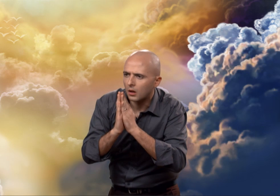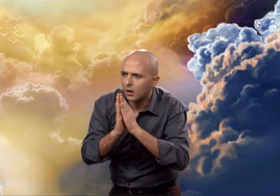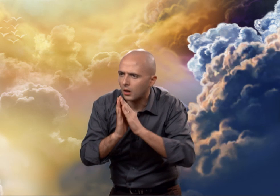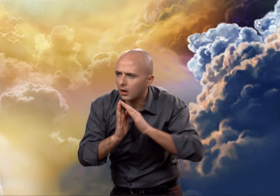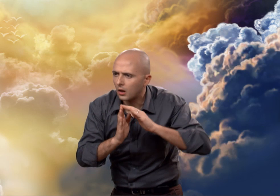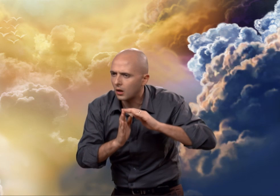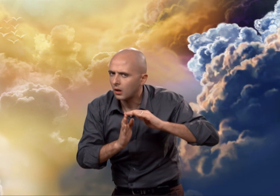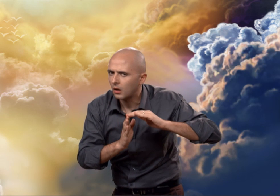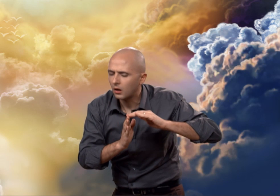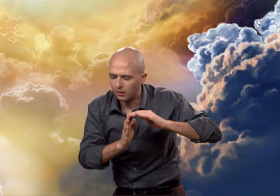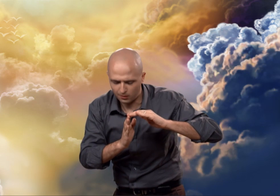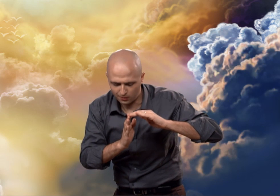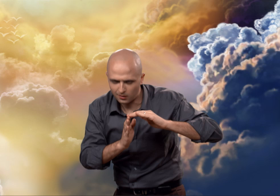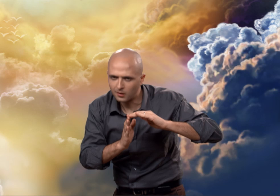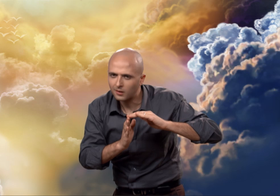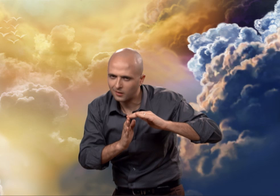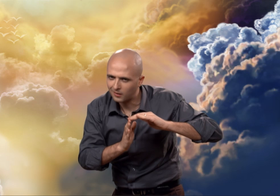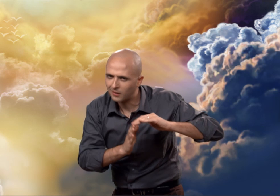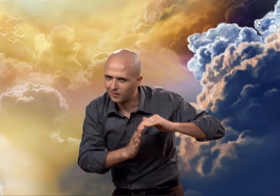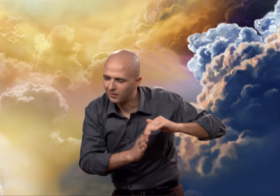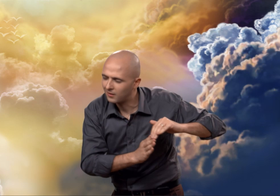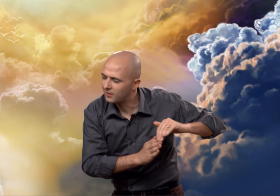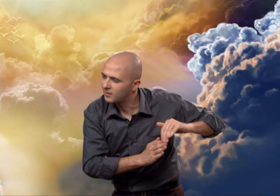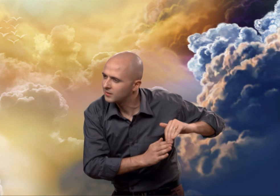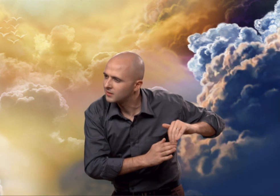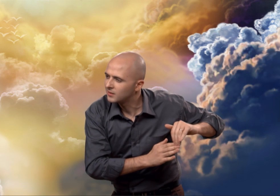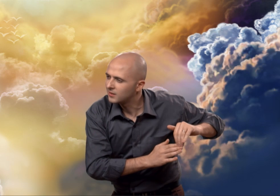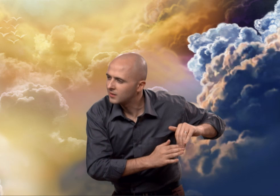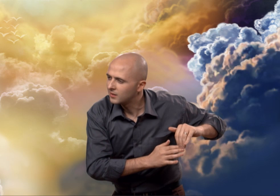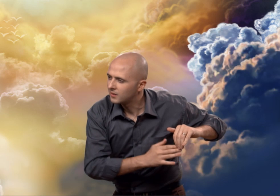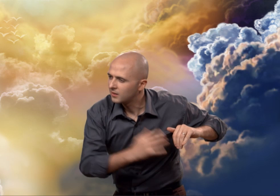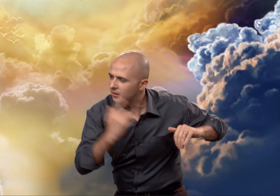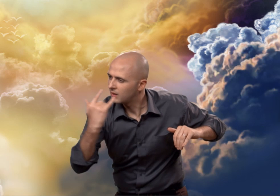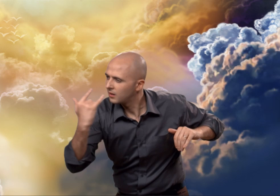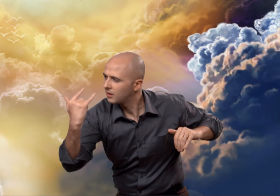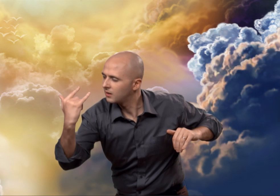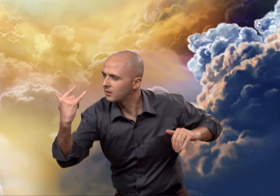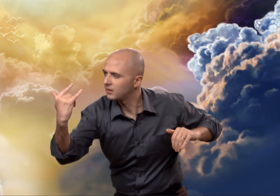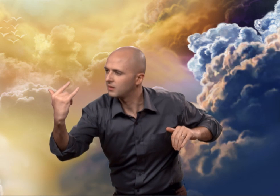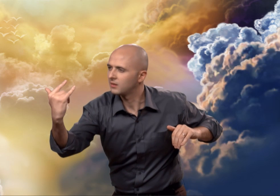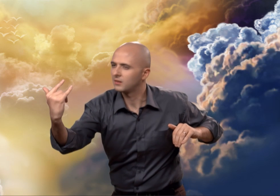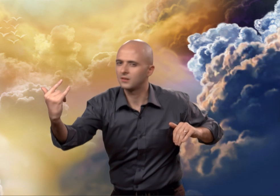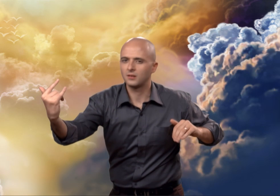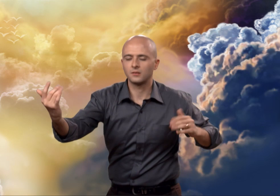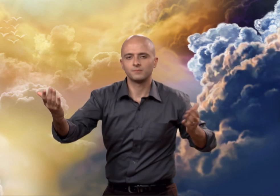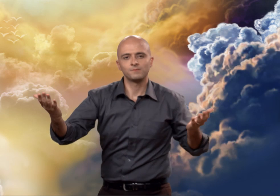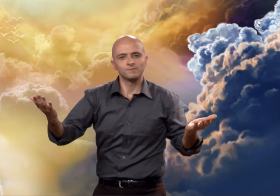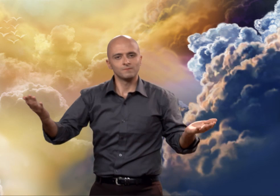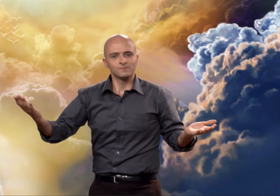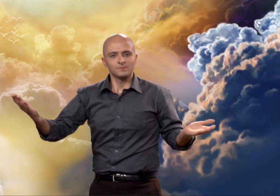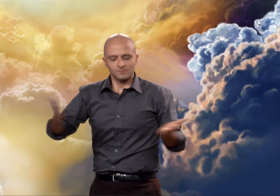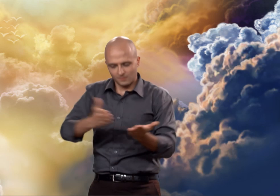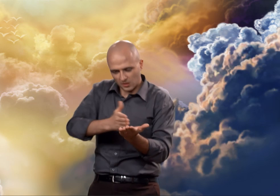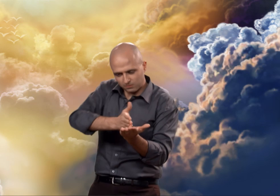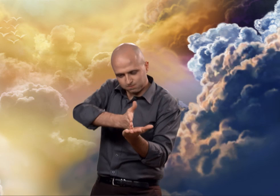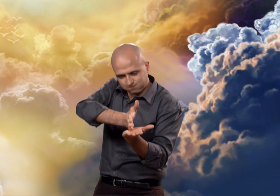seu plano levar para a igreja pessoas não sinceras, não convertidas, que estimularão a dúvida e a